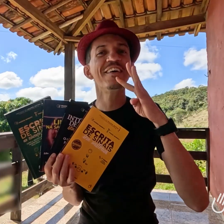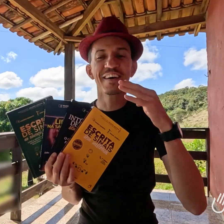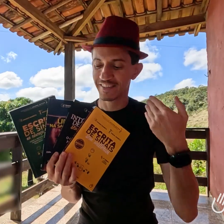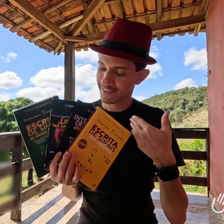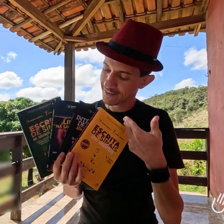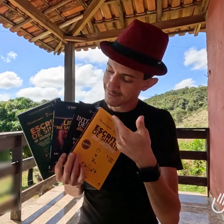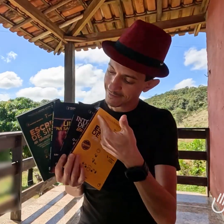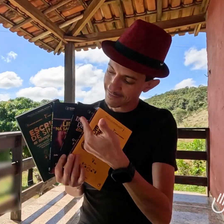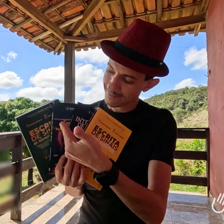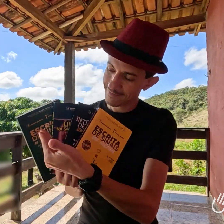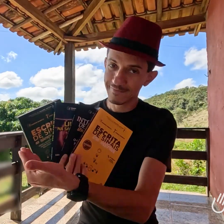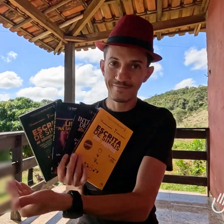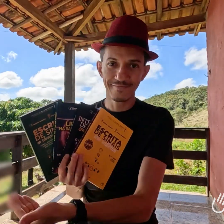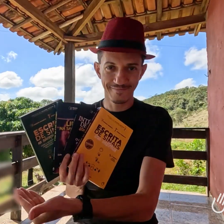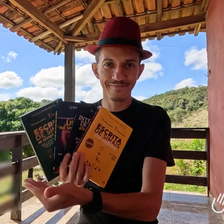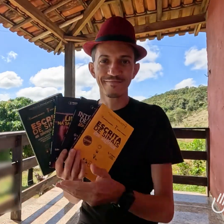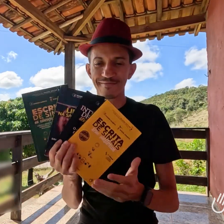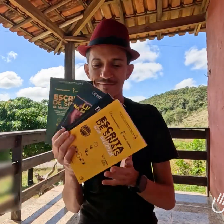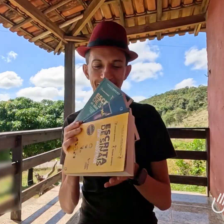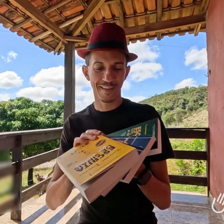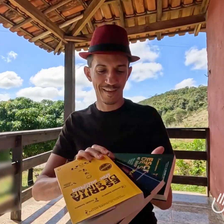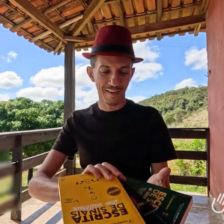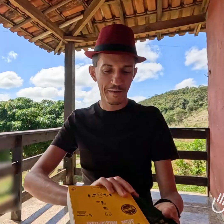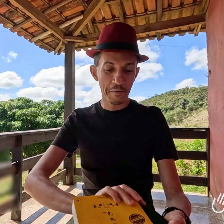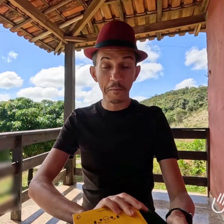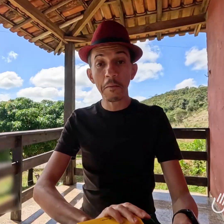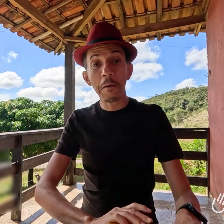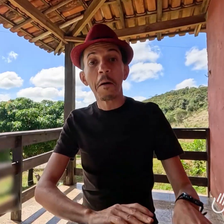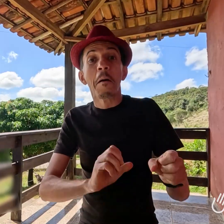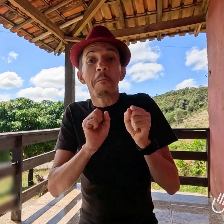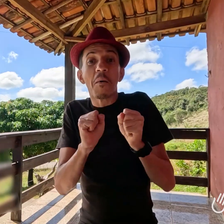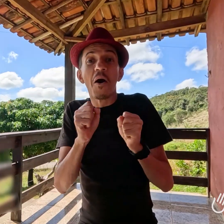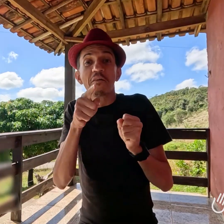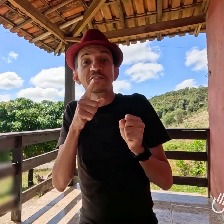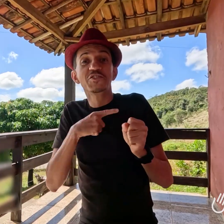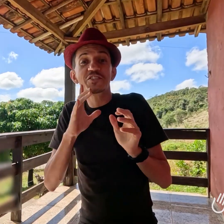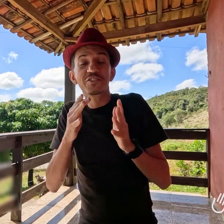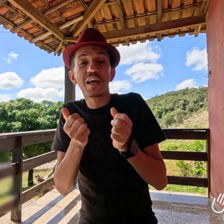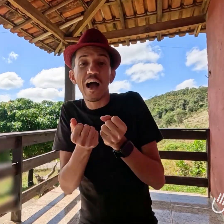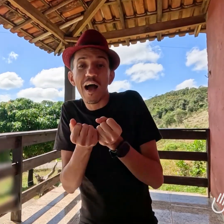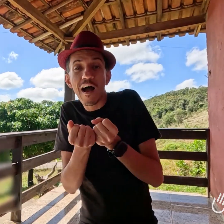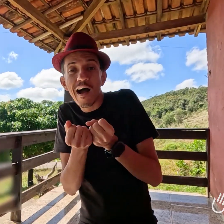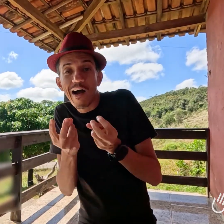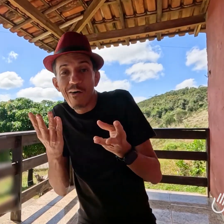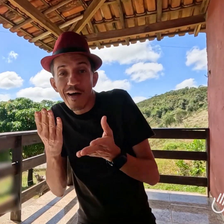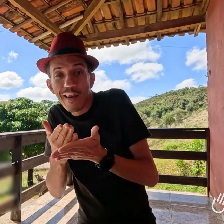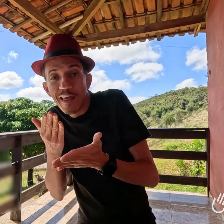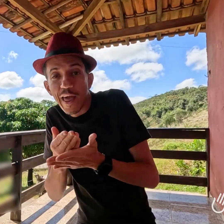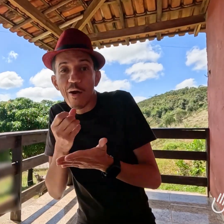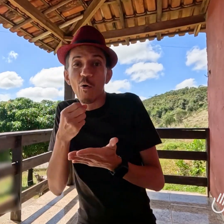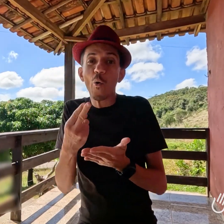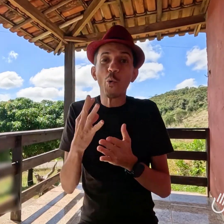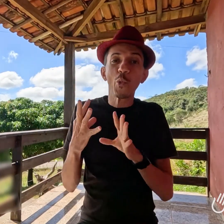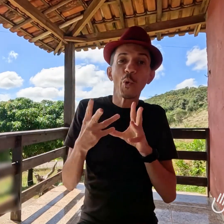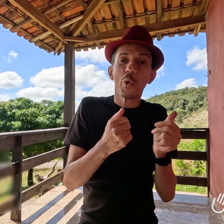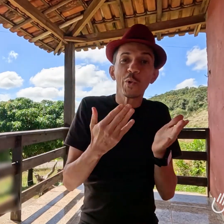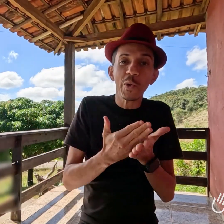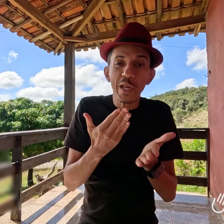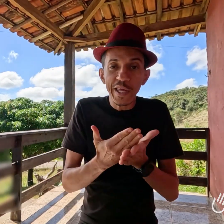Olá! Você já deve conhecer estes livros aqui. Pode ser que você já tenha alguns deles,